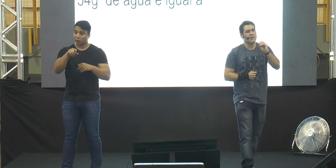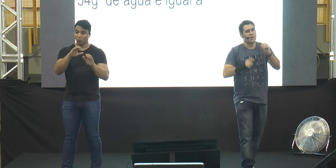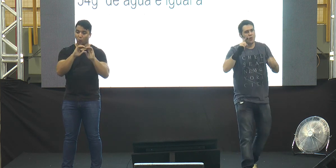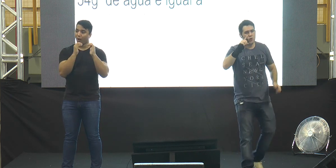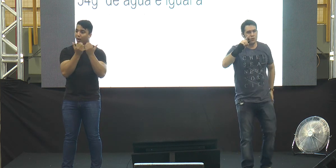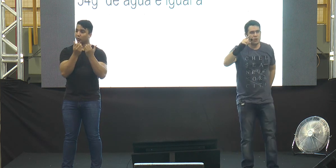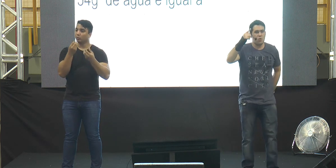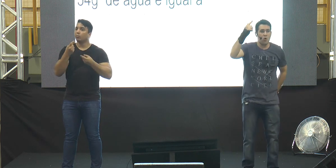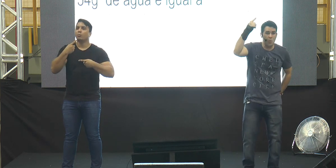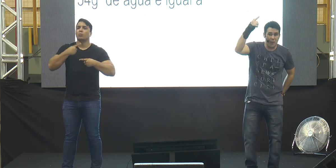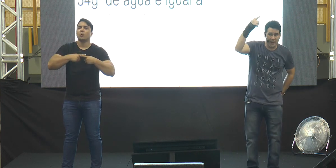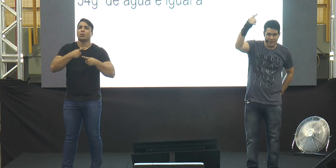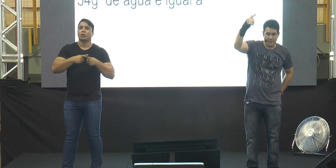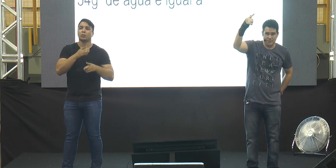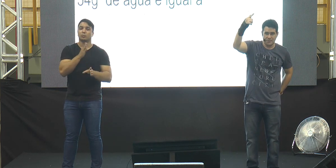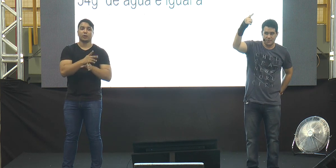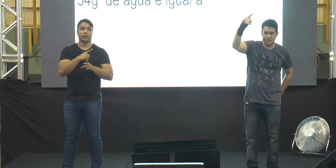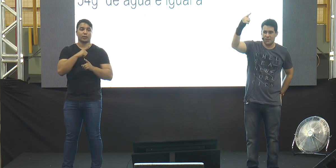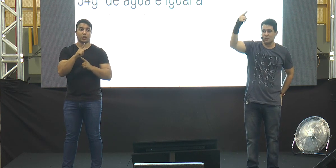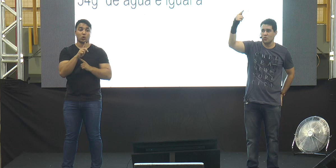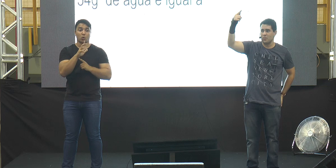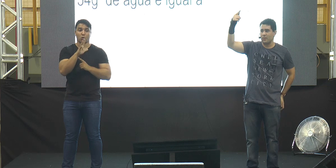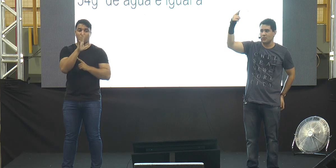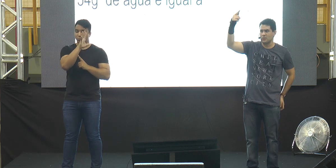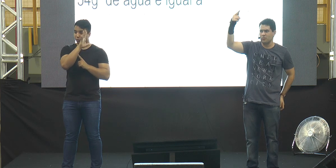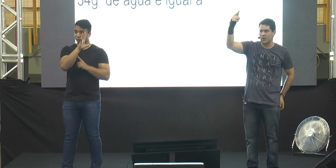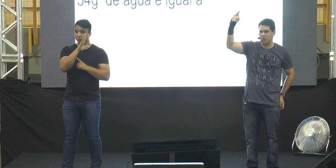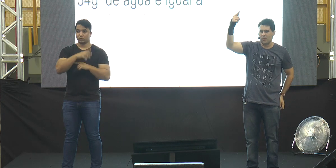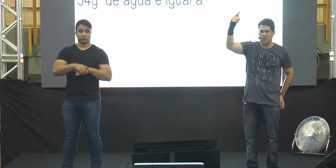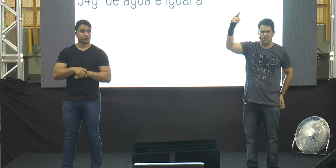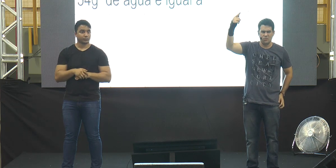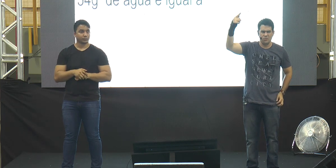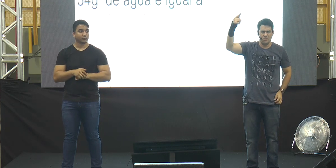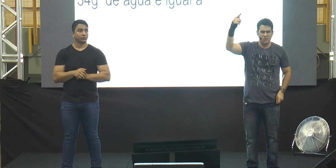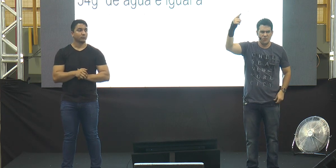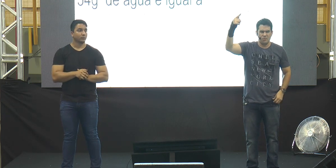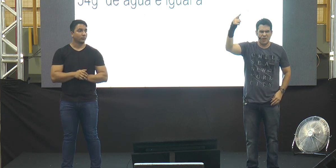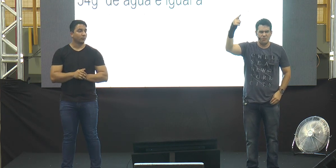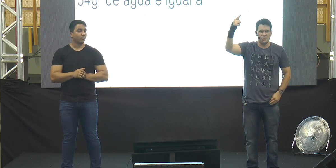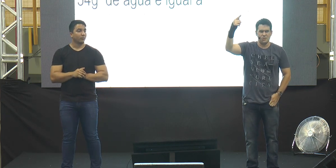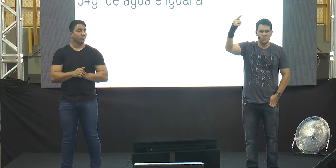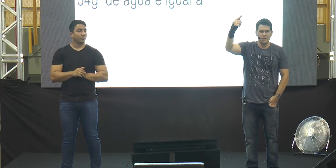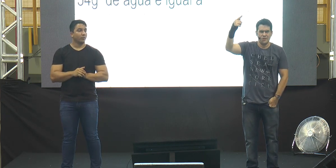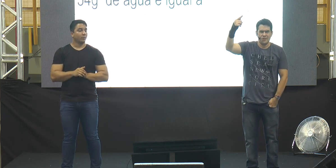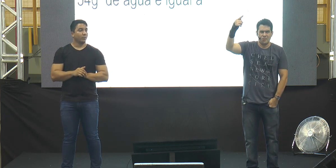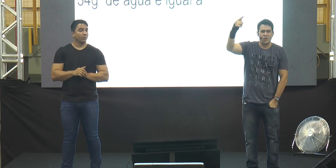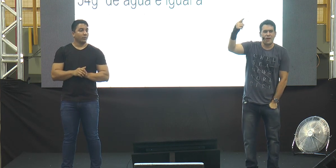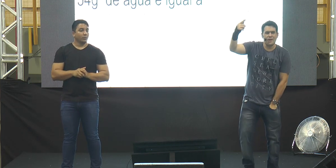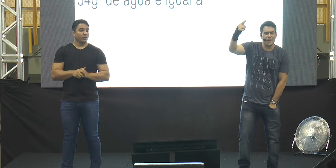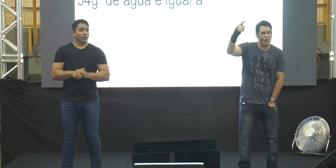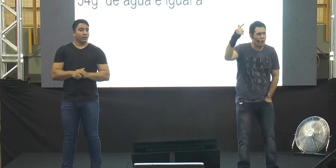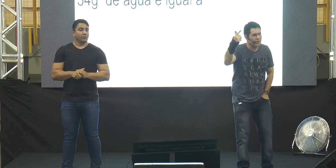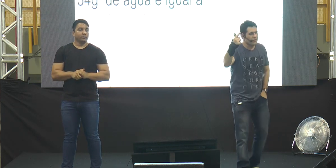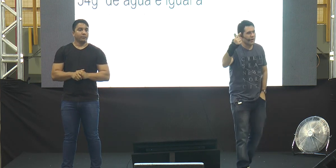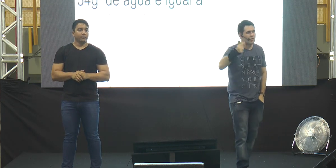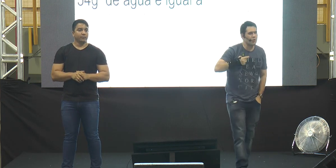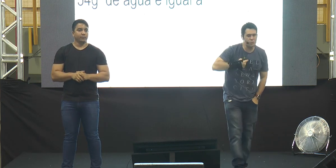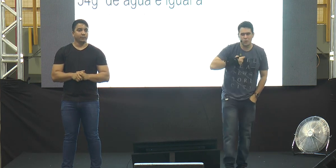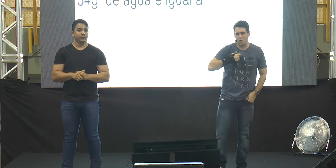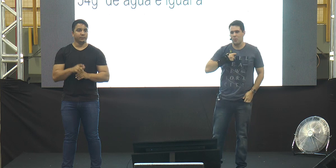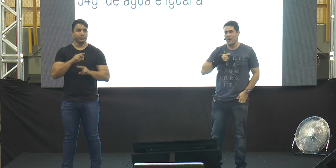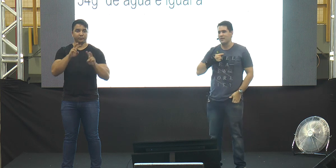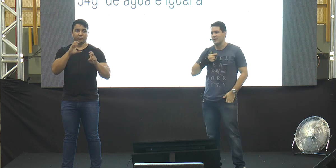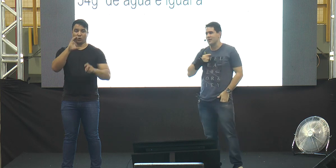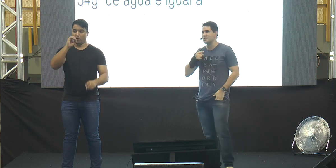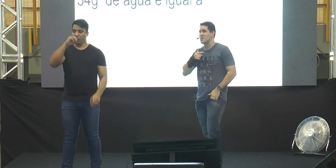Levi? Combustão completa. Vocês estão com papel de novo para copiar, então? Bem rapidinho. Porque, galera, quando eu falo